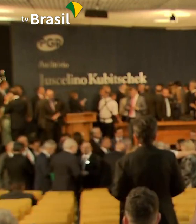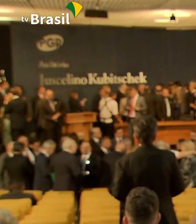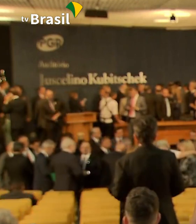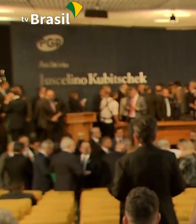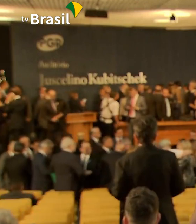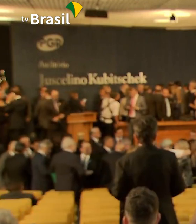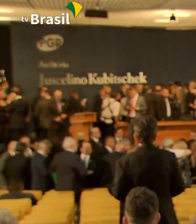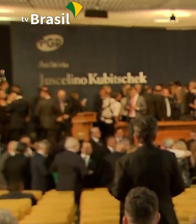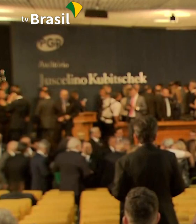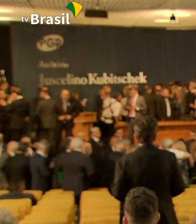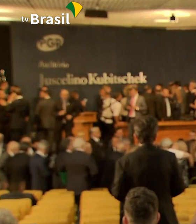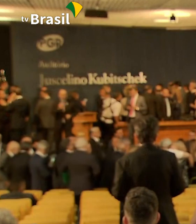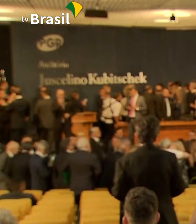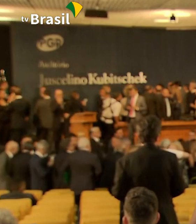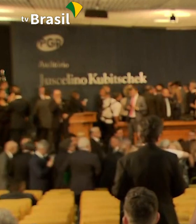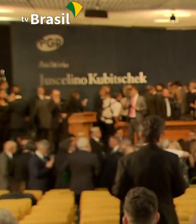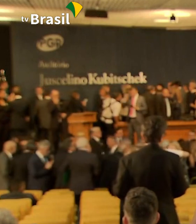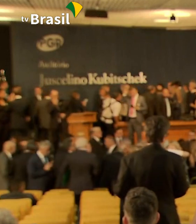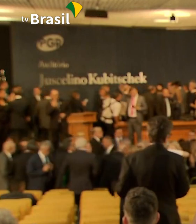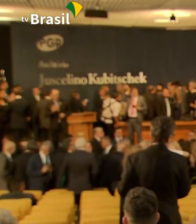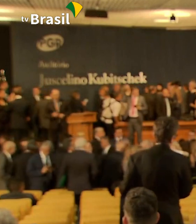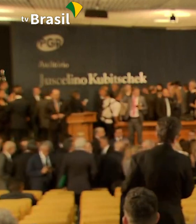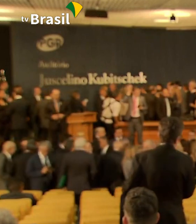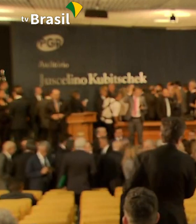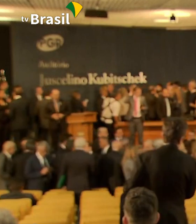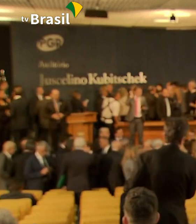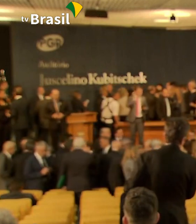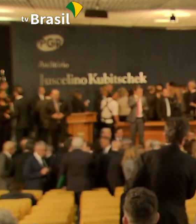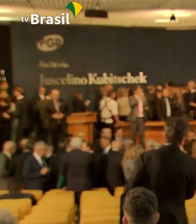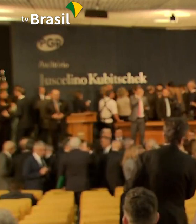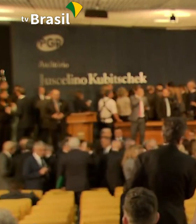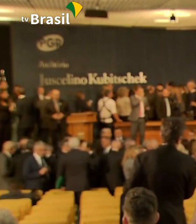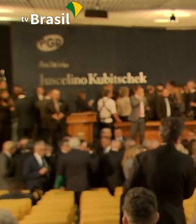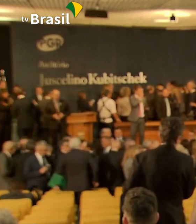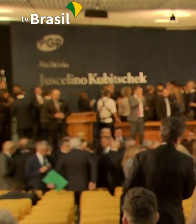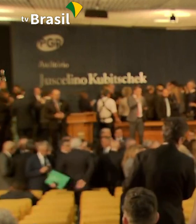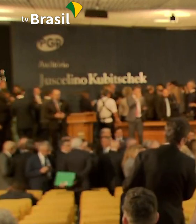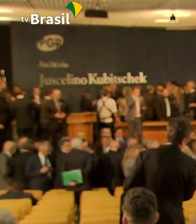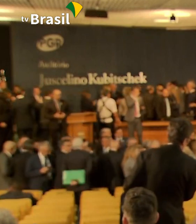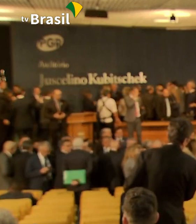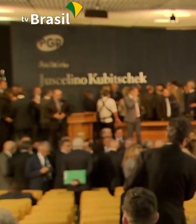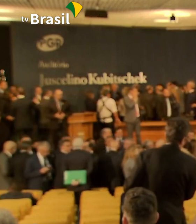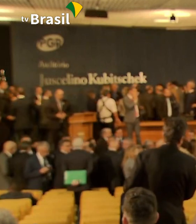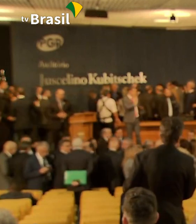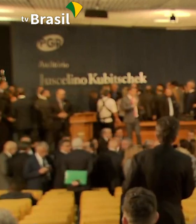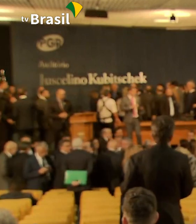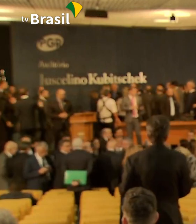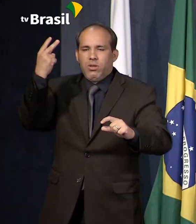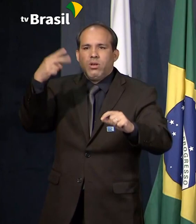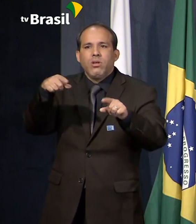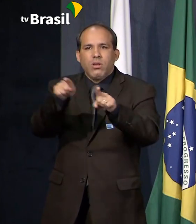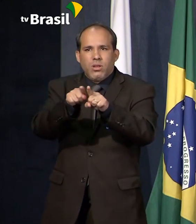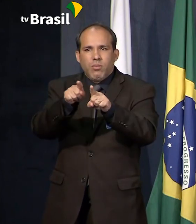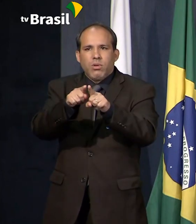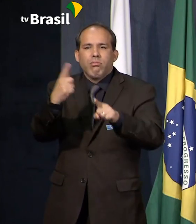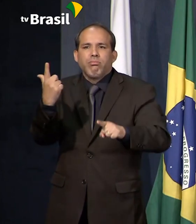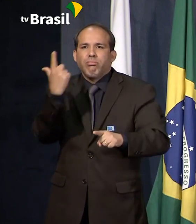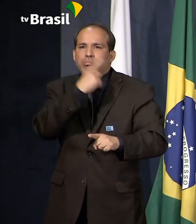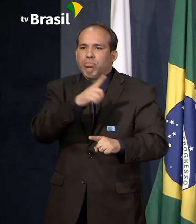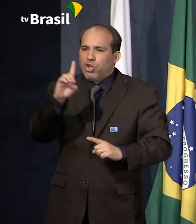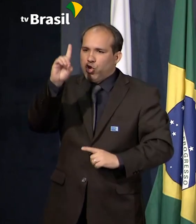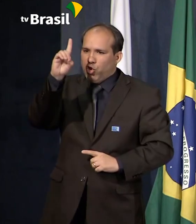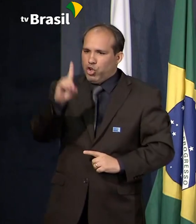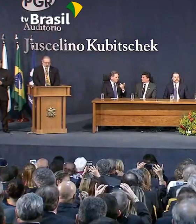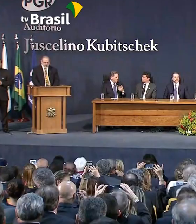privilegiado, como deputados, senadores, ministros de Estado e até o presidente da República. O novo líder do